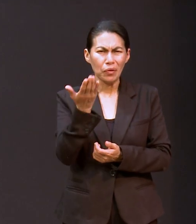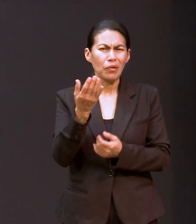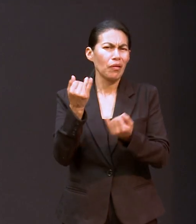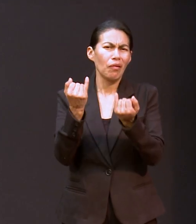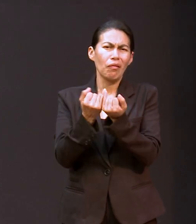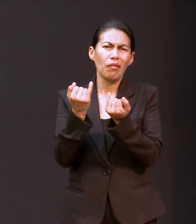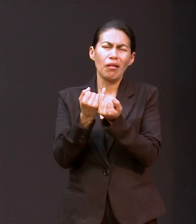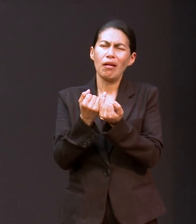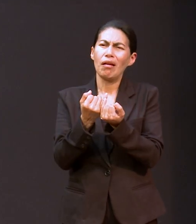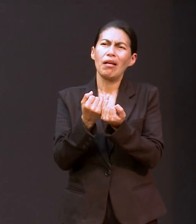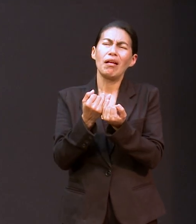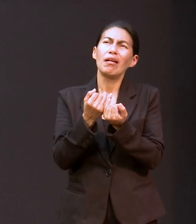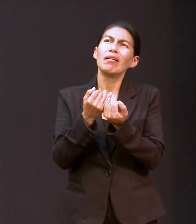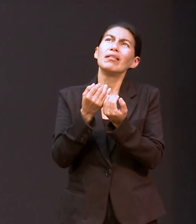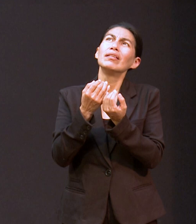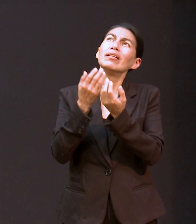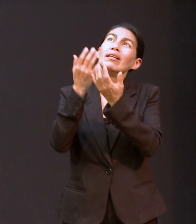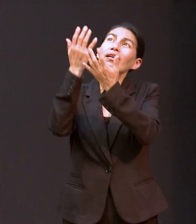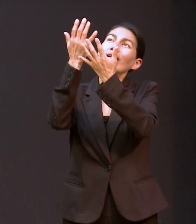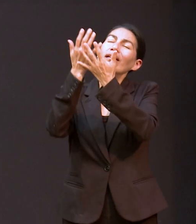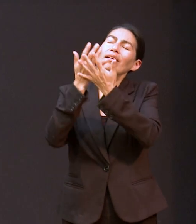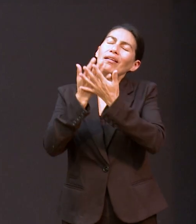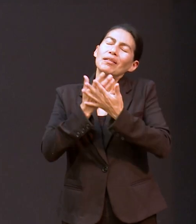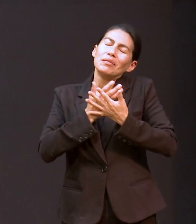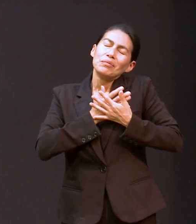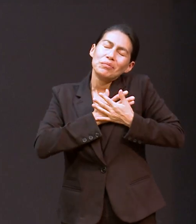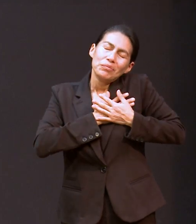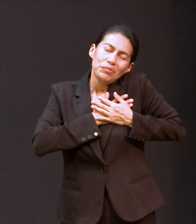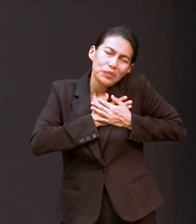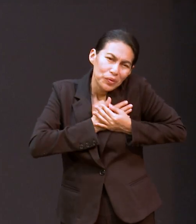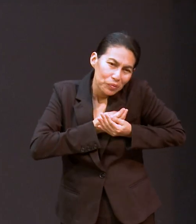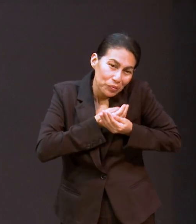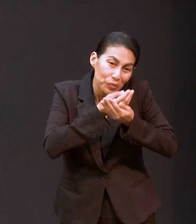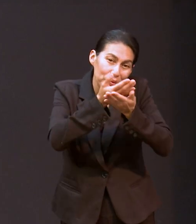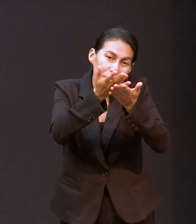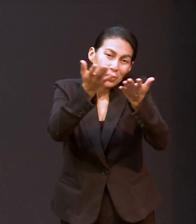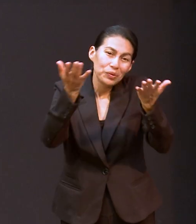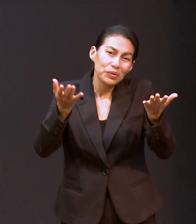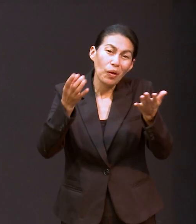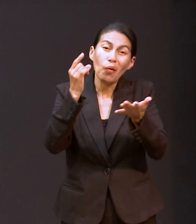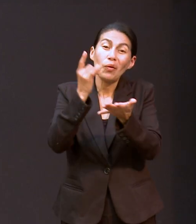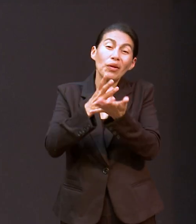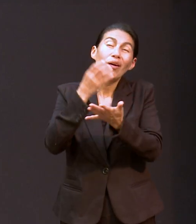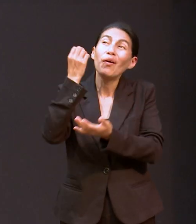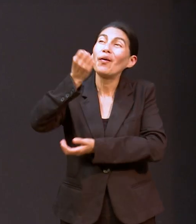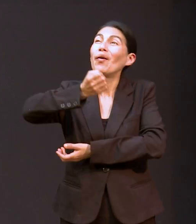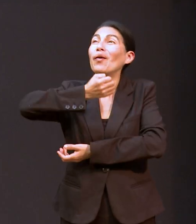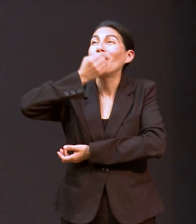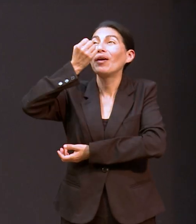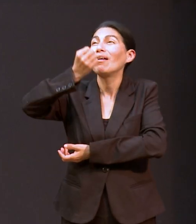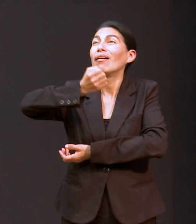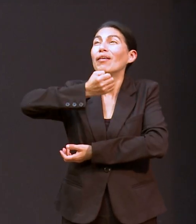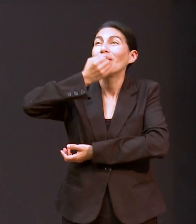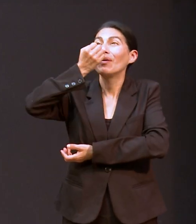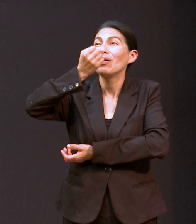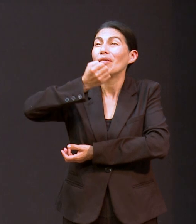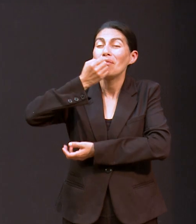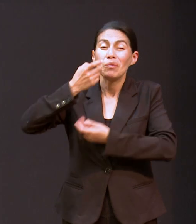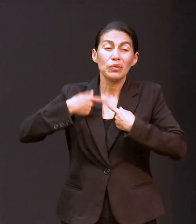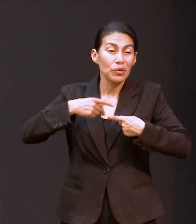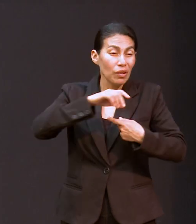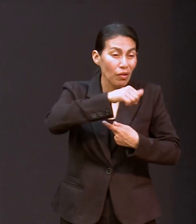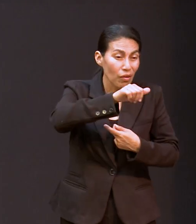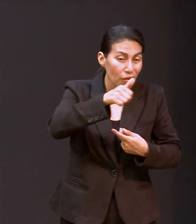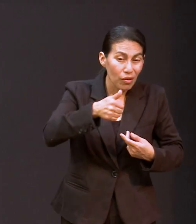todos nosotros podemos ser cartas vivientes con solo la oración intercesora